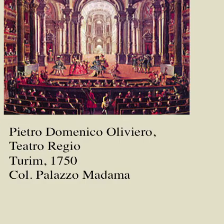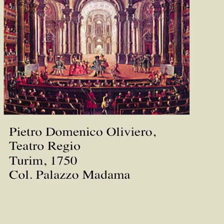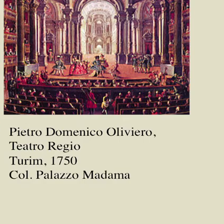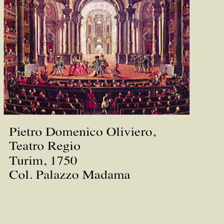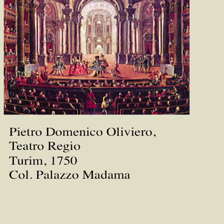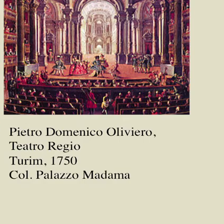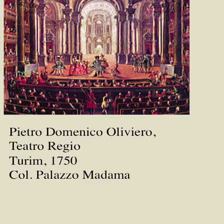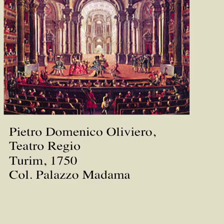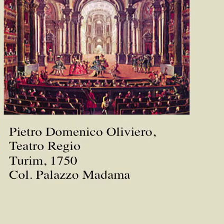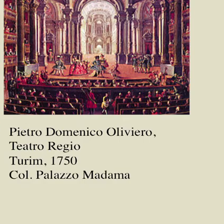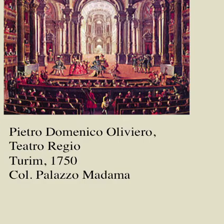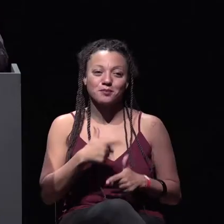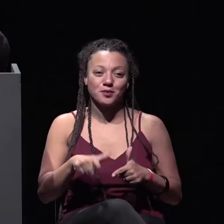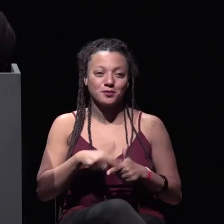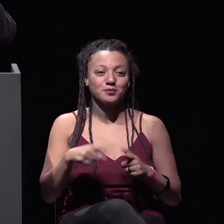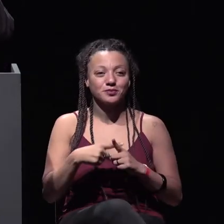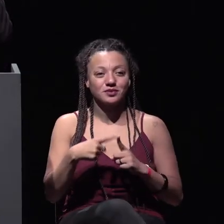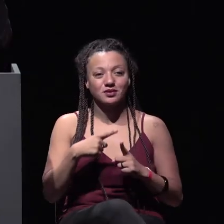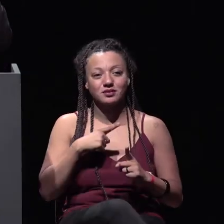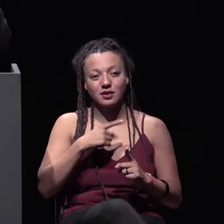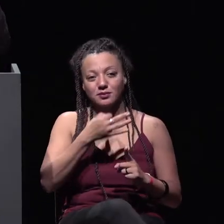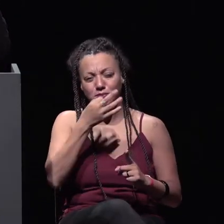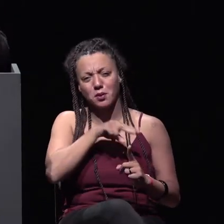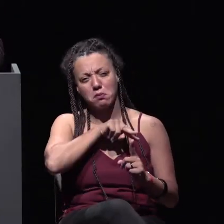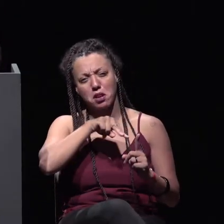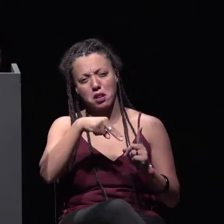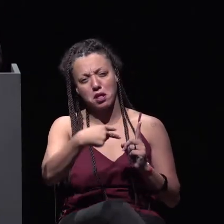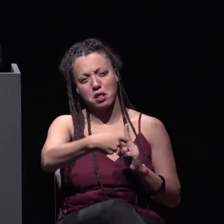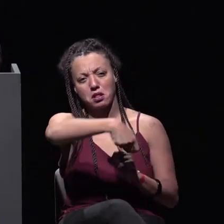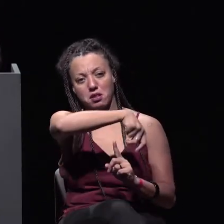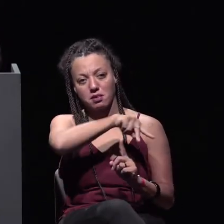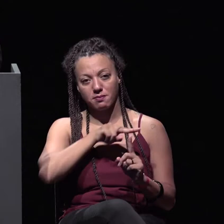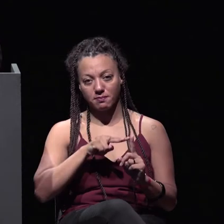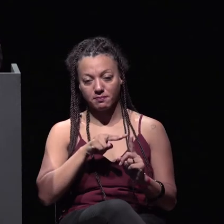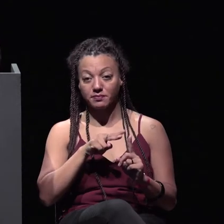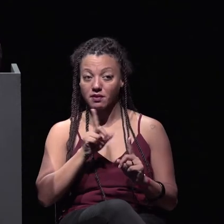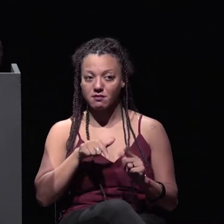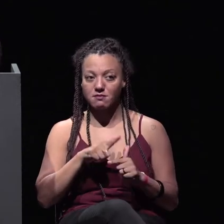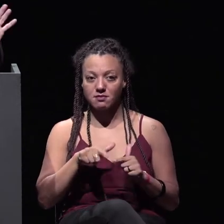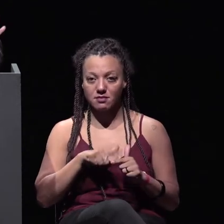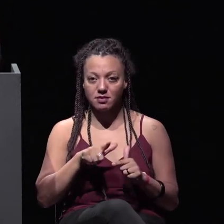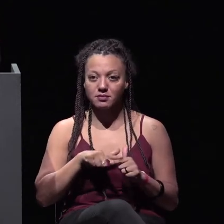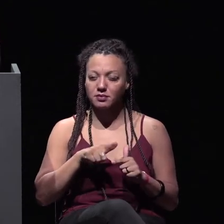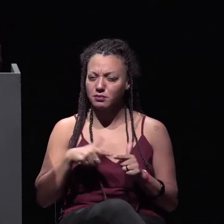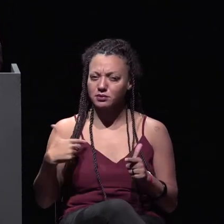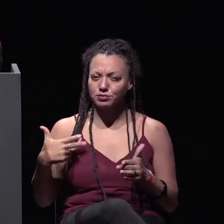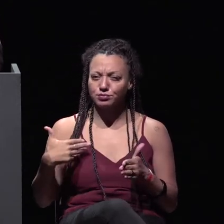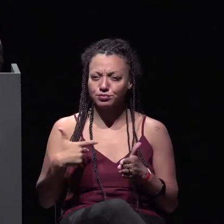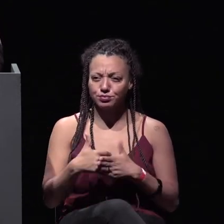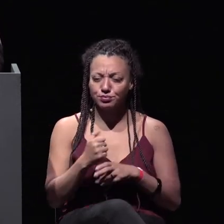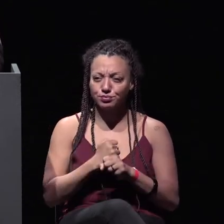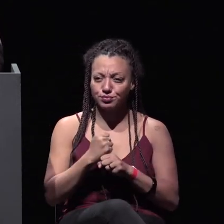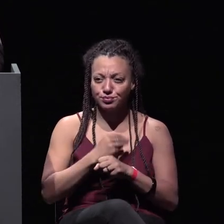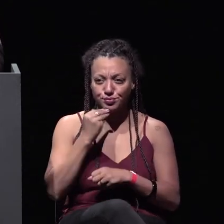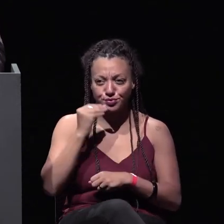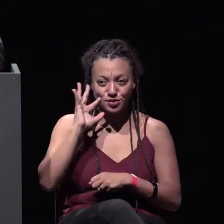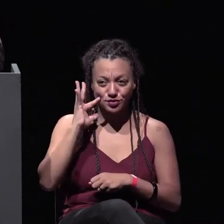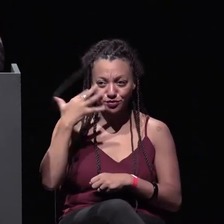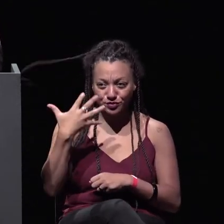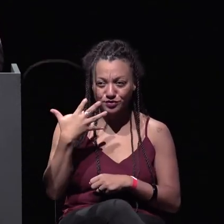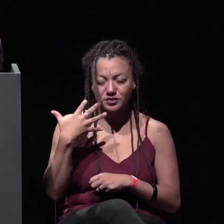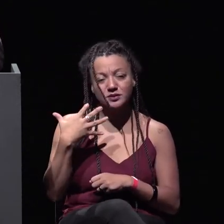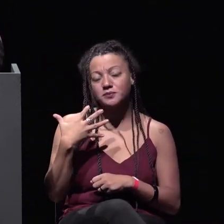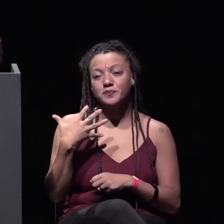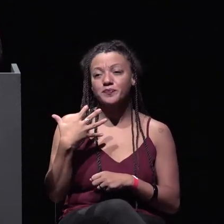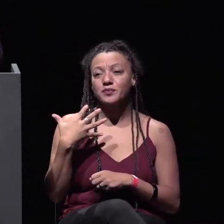problemas de interpretação ao redor desse centro esse é um problema que durante muito tempo a gente tentou resolver com relação